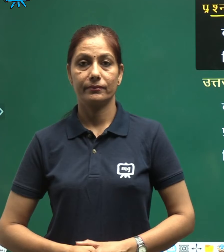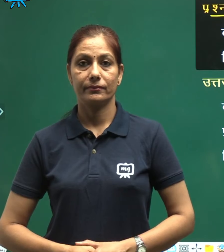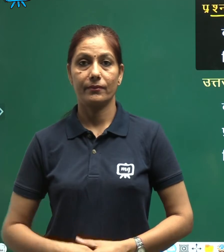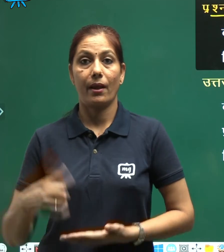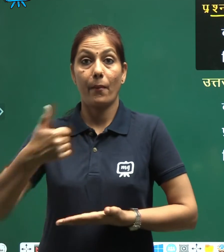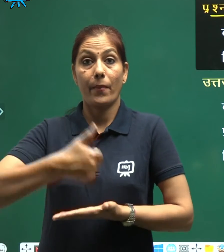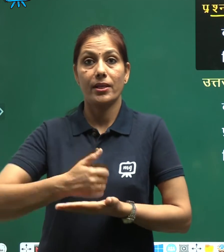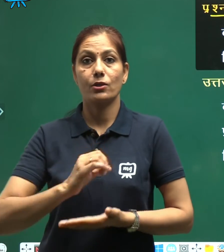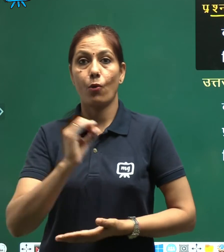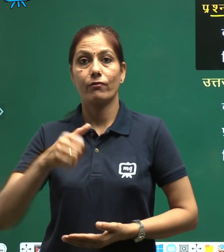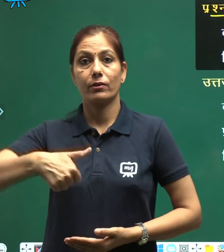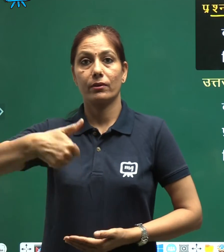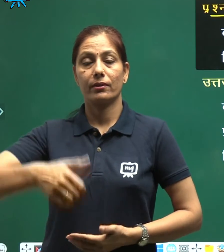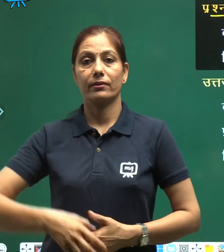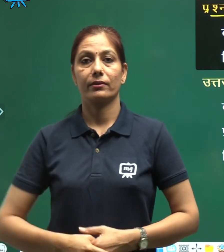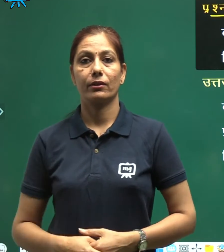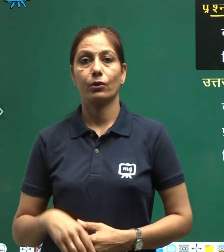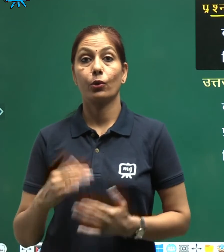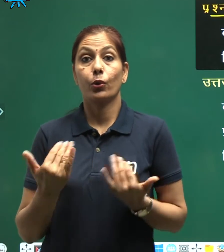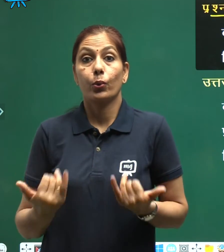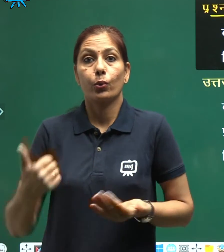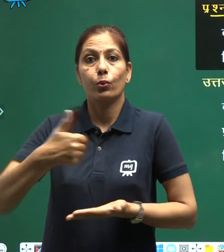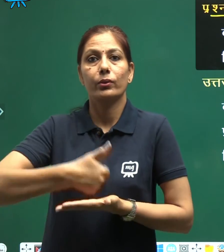मैनेजर क्यों नियुक्त किया?